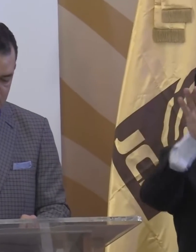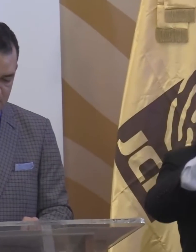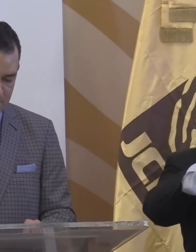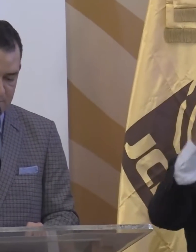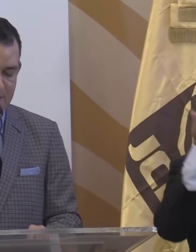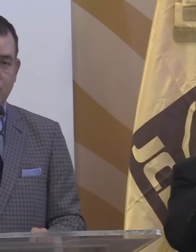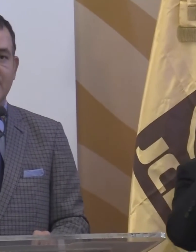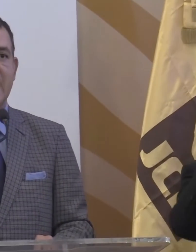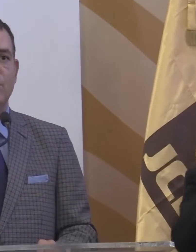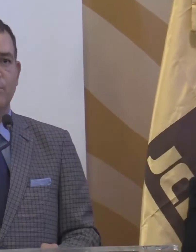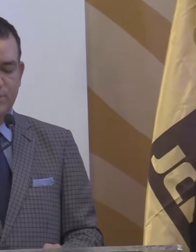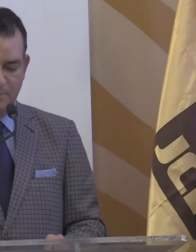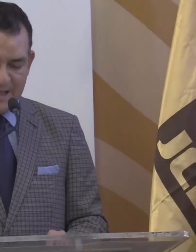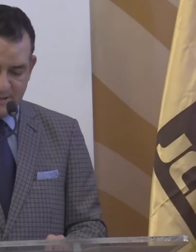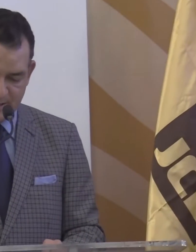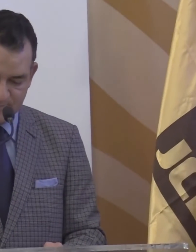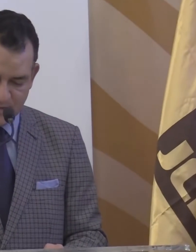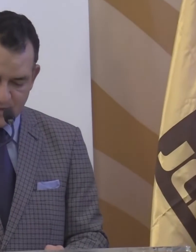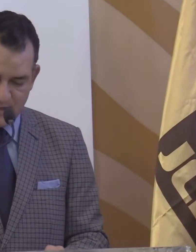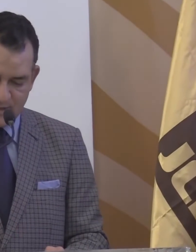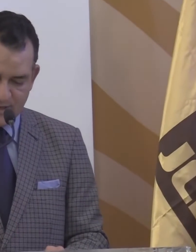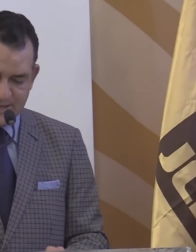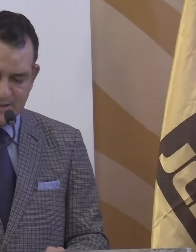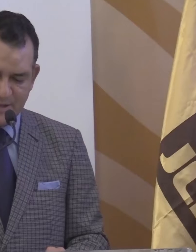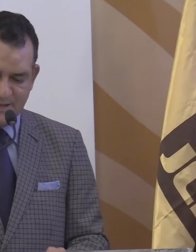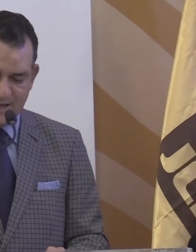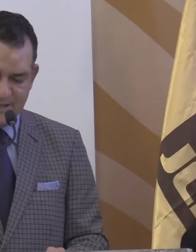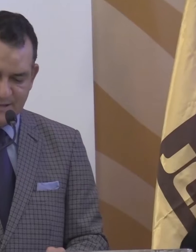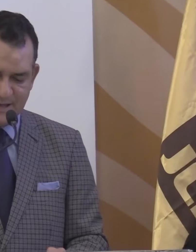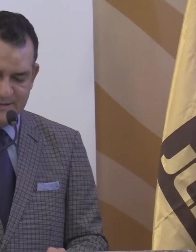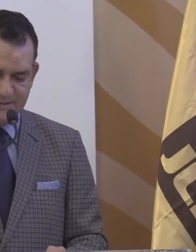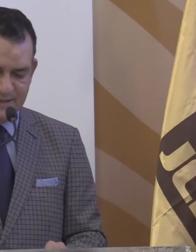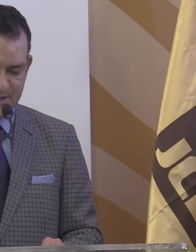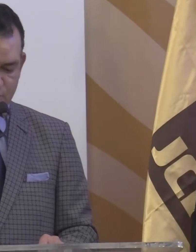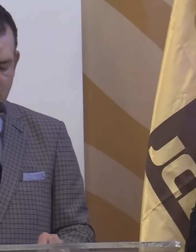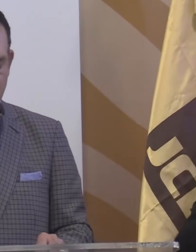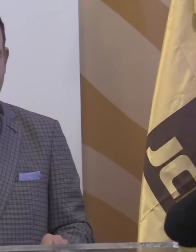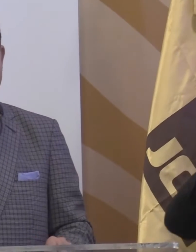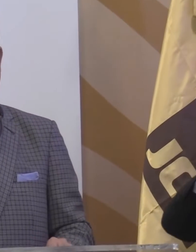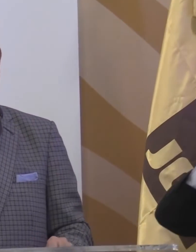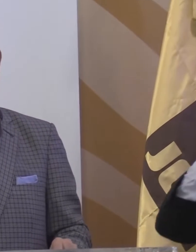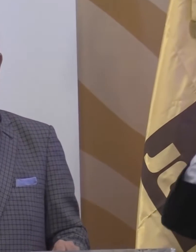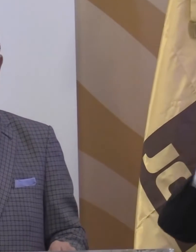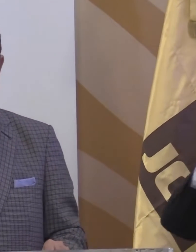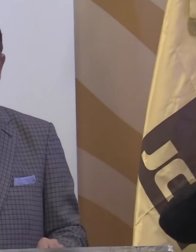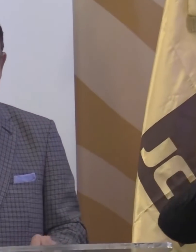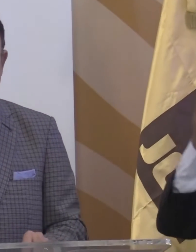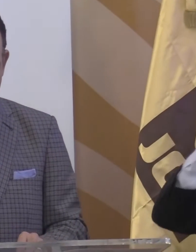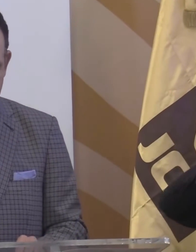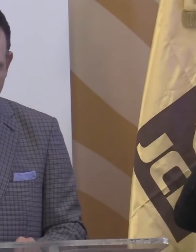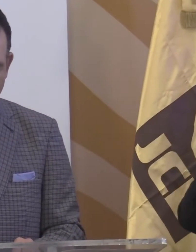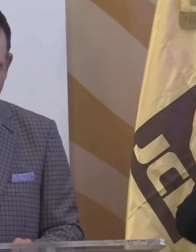en villa monte llano en puerto plata recientemente la quinta y la sexta circunscripciones de santiago